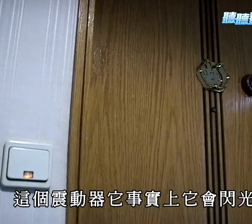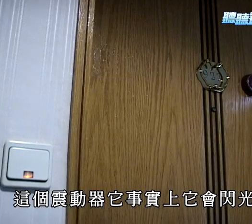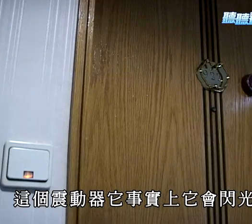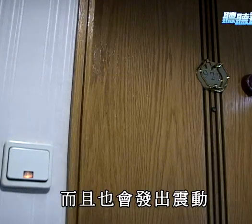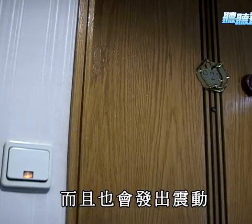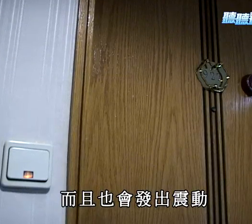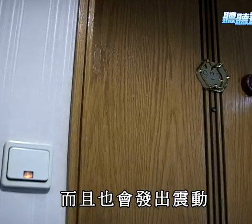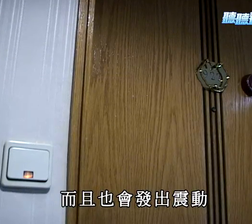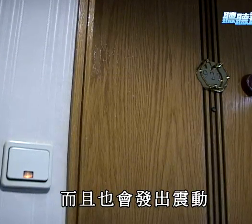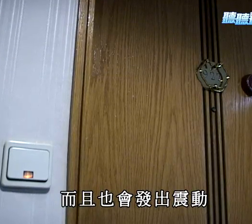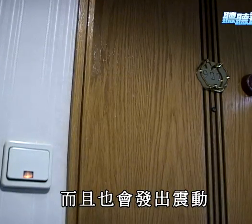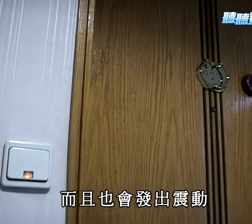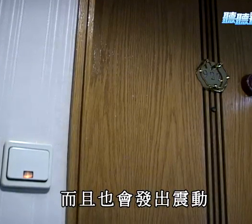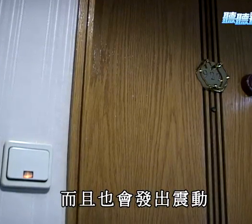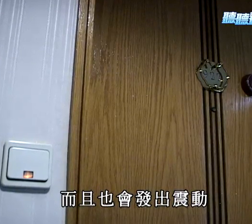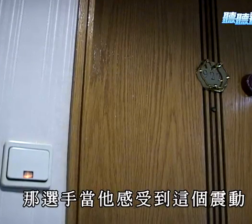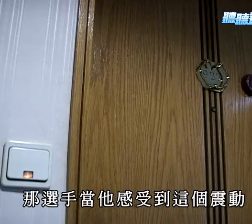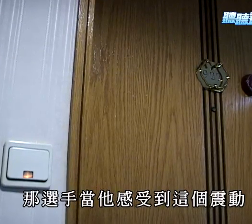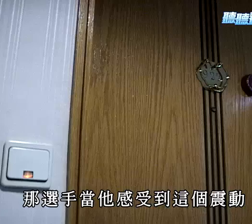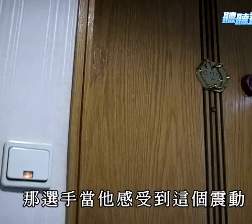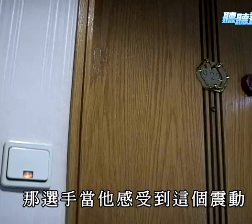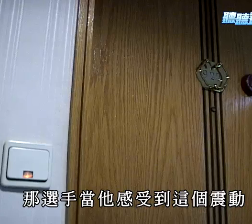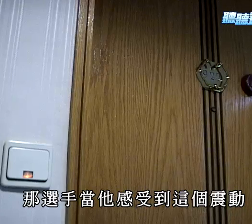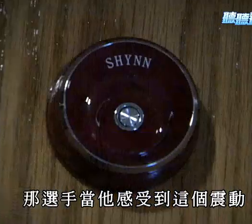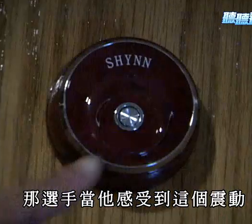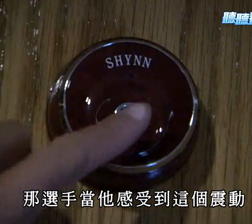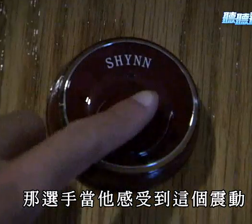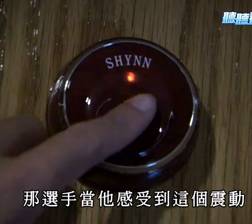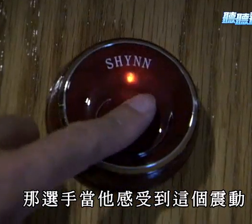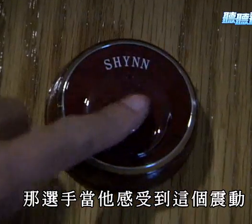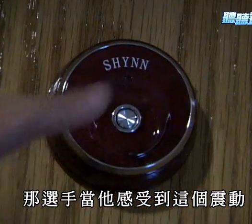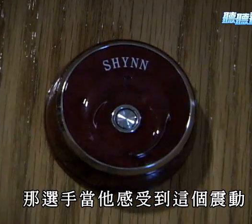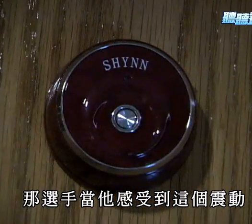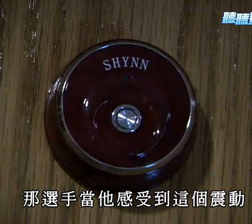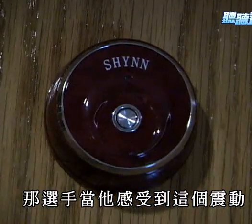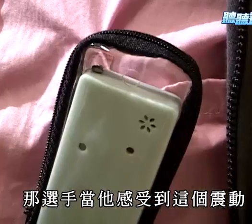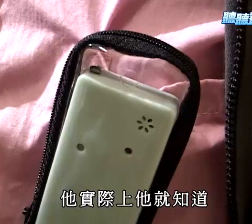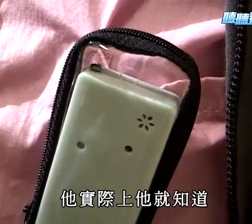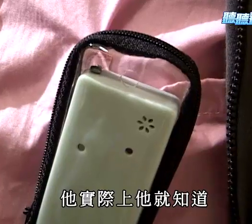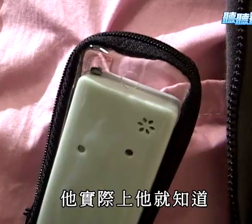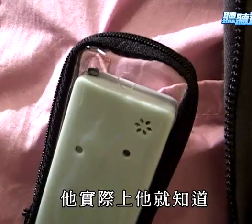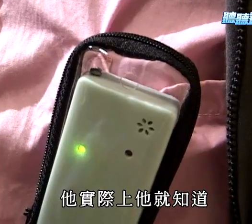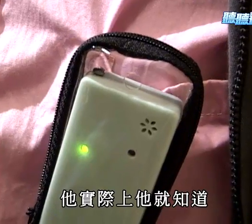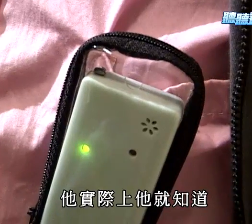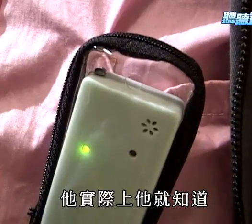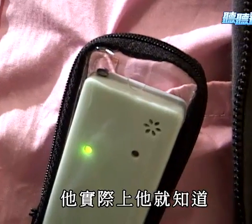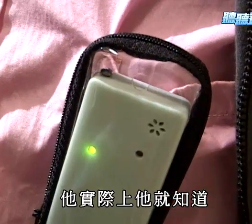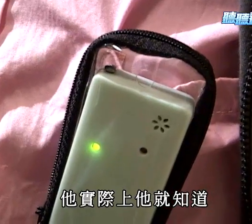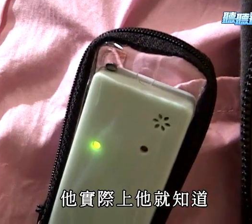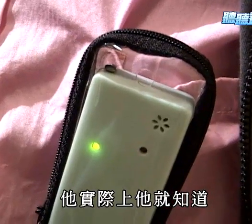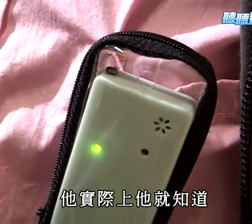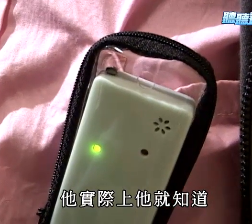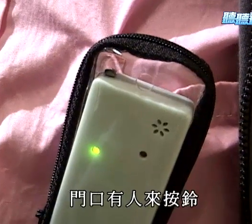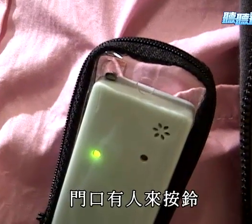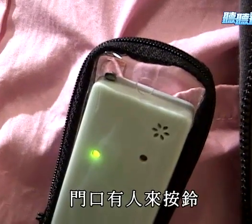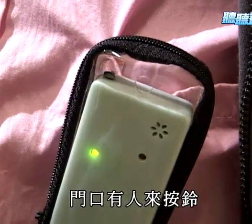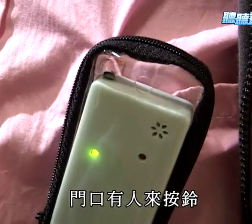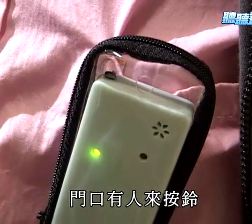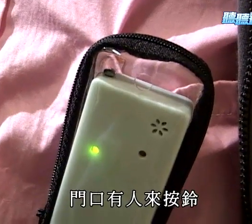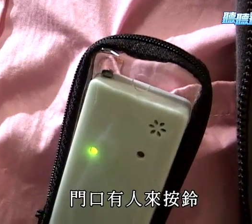且也会发出振动。那选手呢，当他感受到这个震动啊，他实际上他就知道啊，门口有人